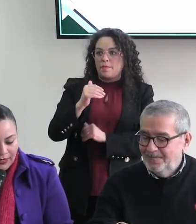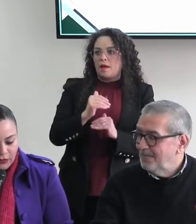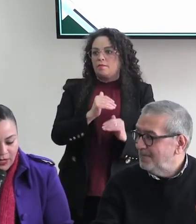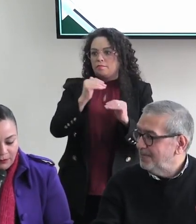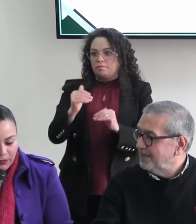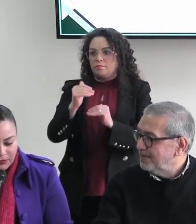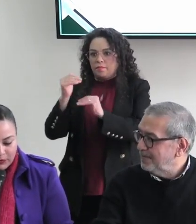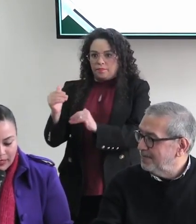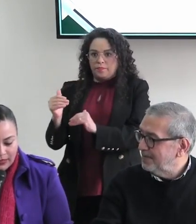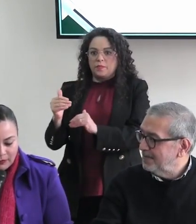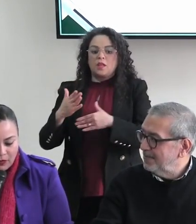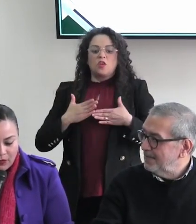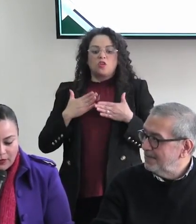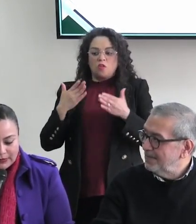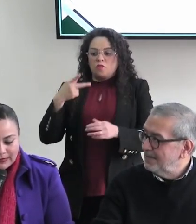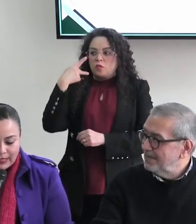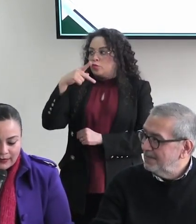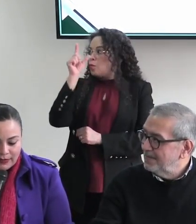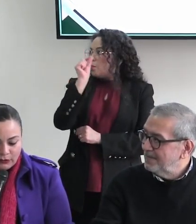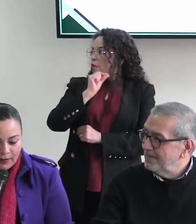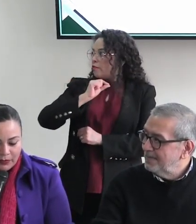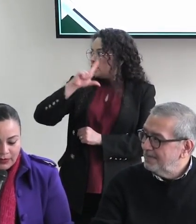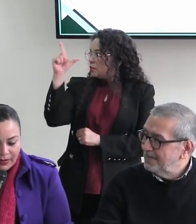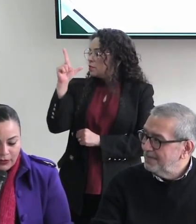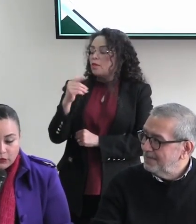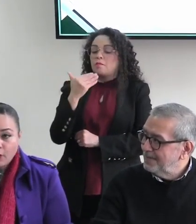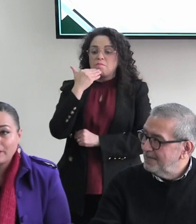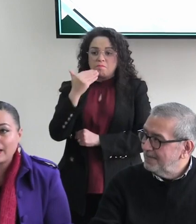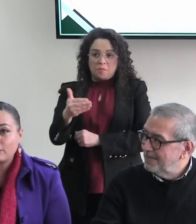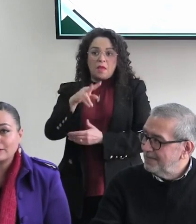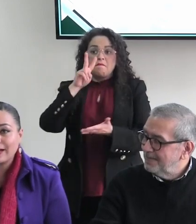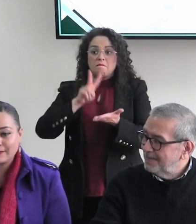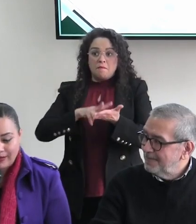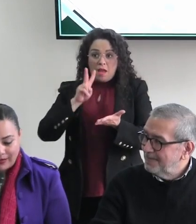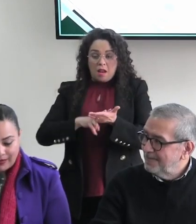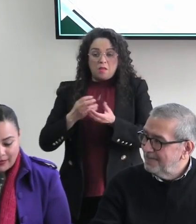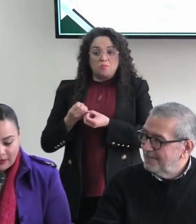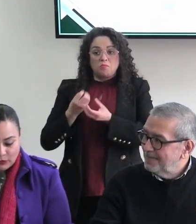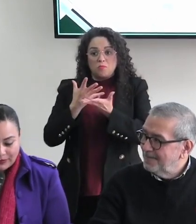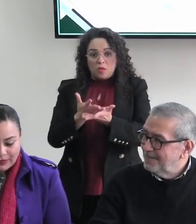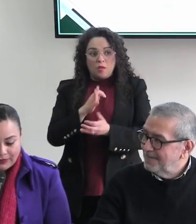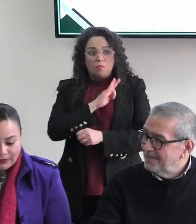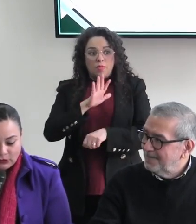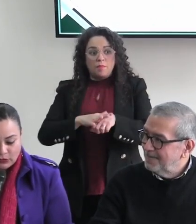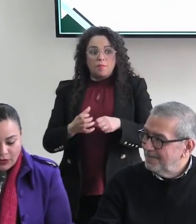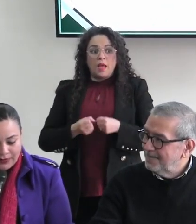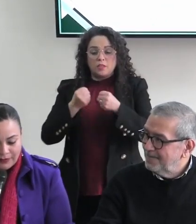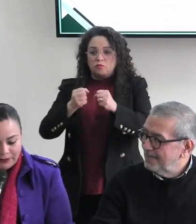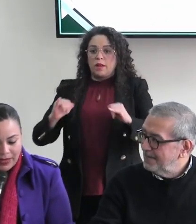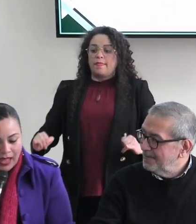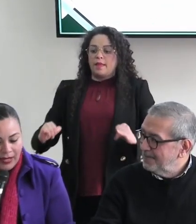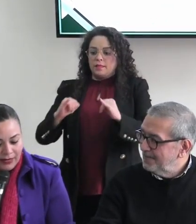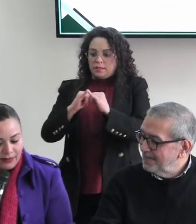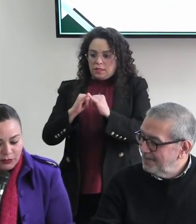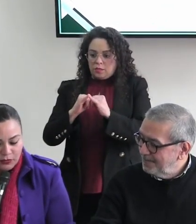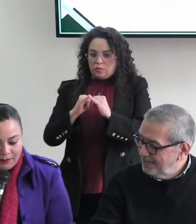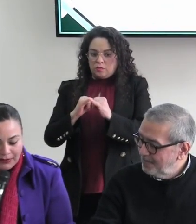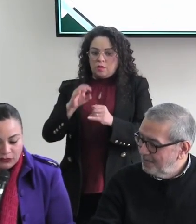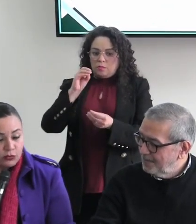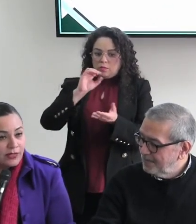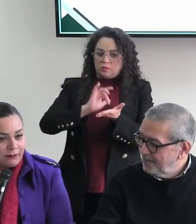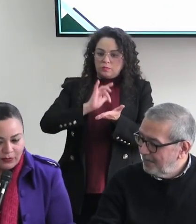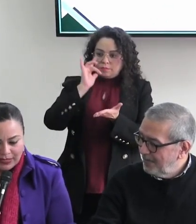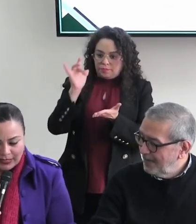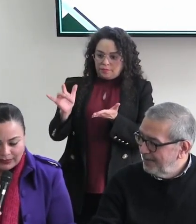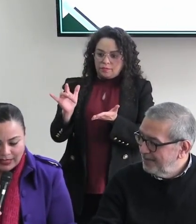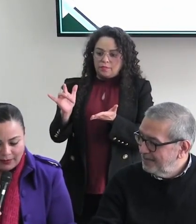su trayectoria y profesionalismo seguirán siendo un aporte valioso para fortalecer nuestras instituciones. Agradecemos nuevamente